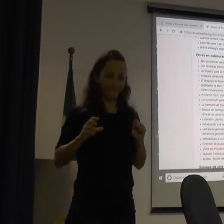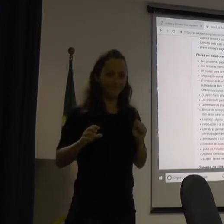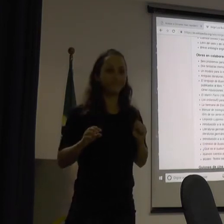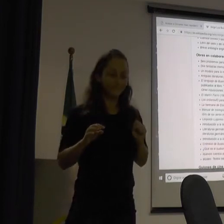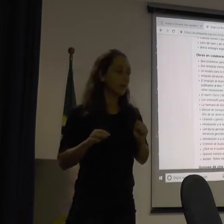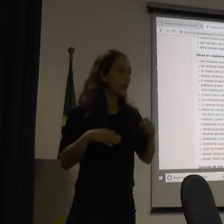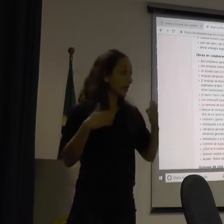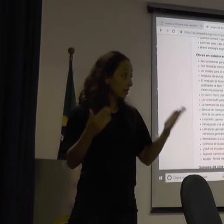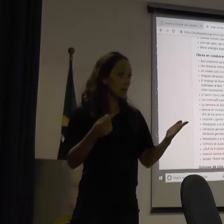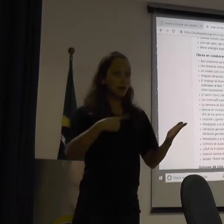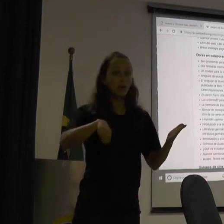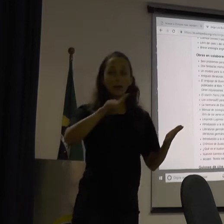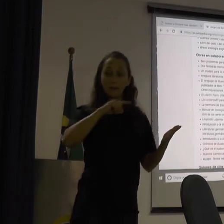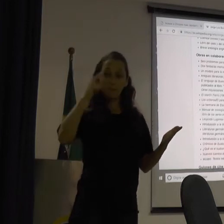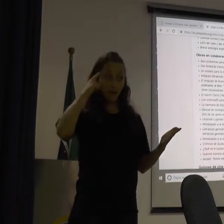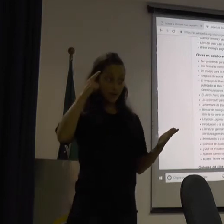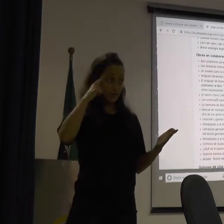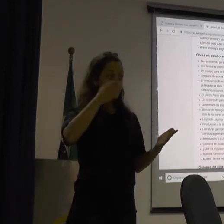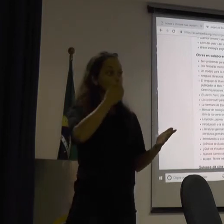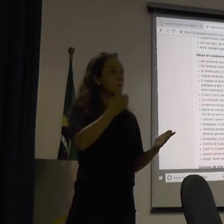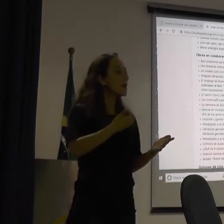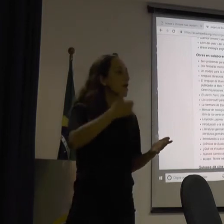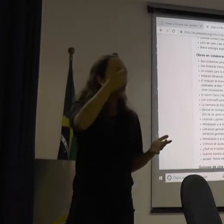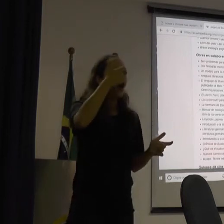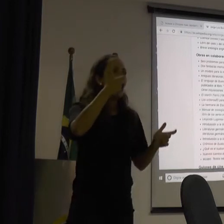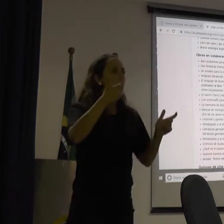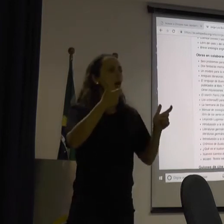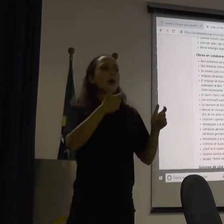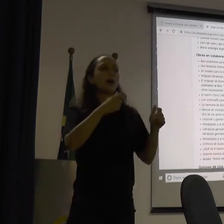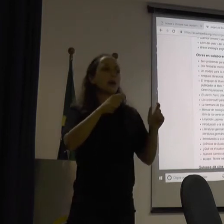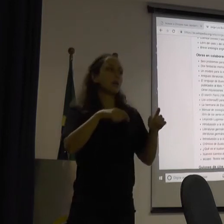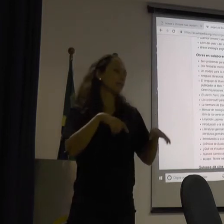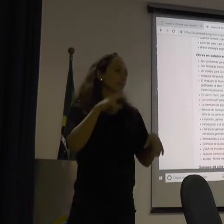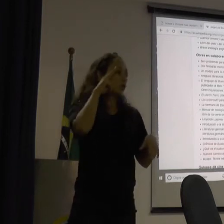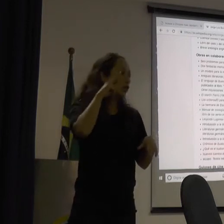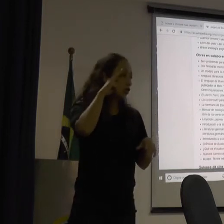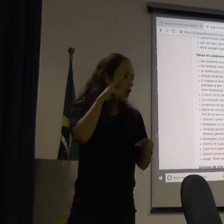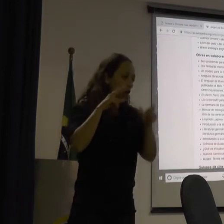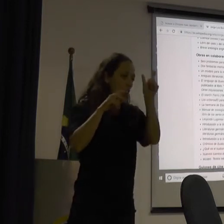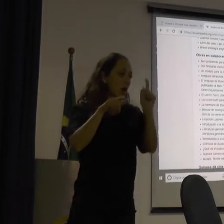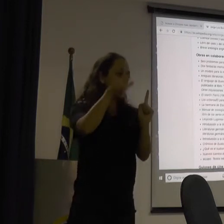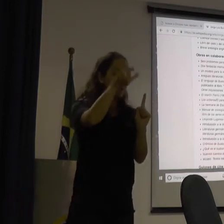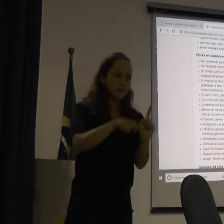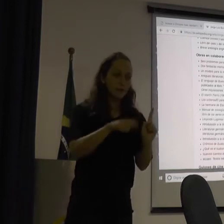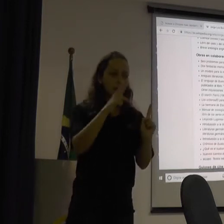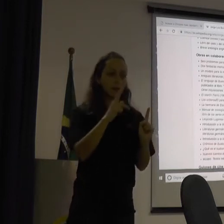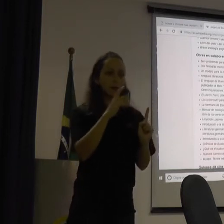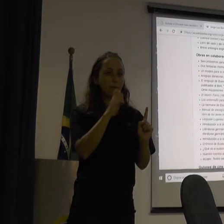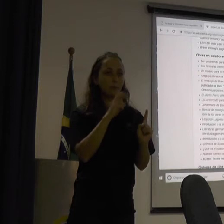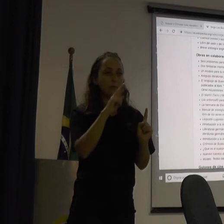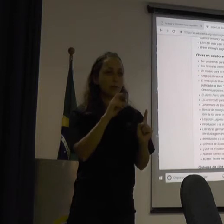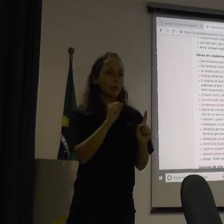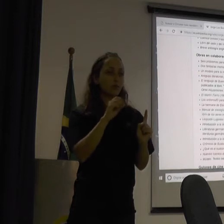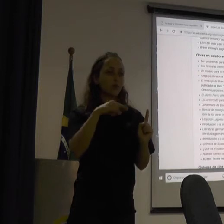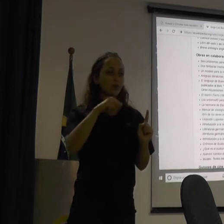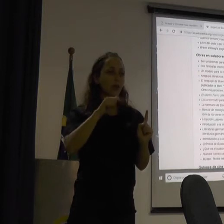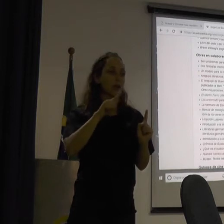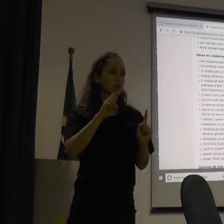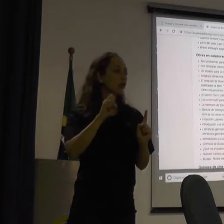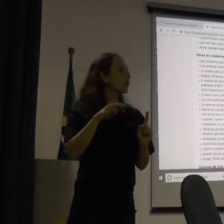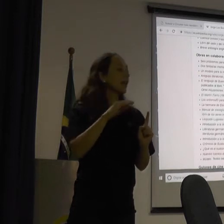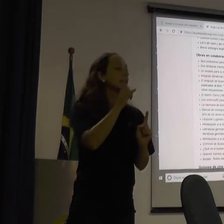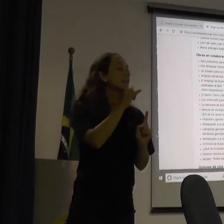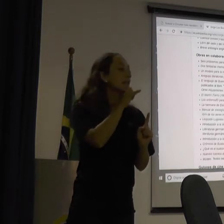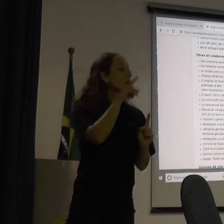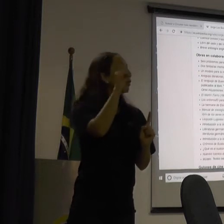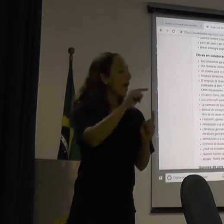Como a gente vai comparar o melhor personagem, a melhor trama, com o Espírito, a Santíssima Trindade? E ele não falava isso